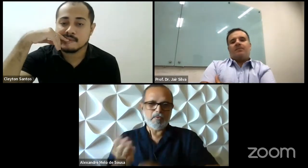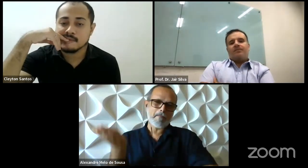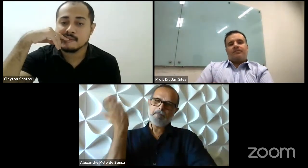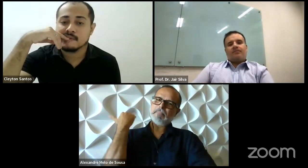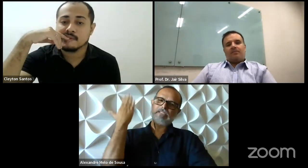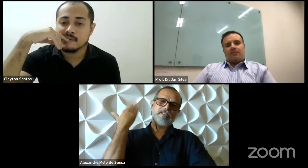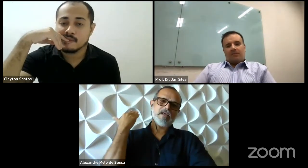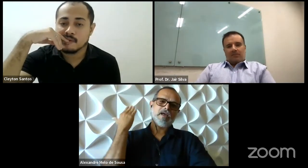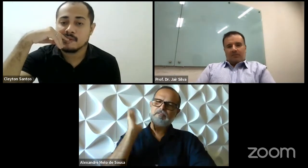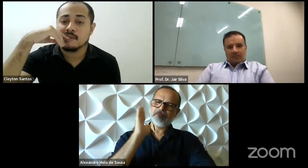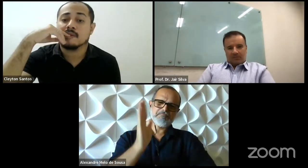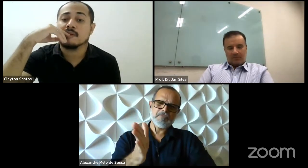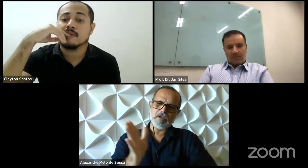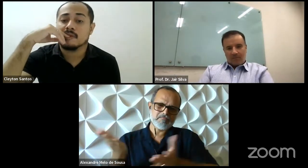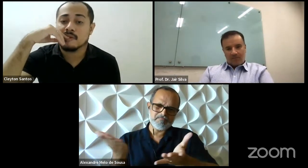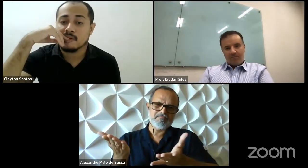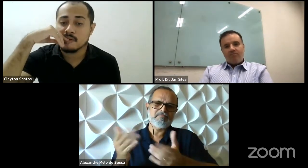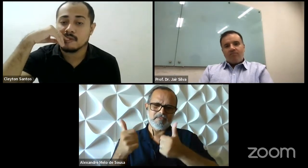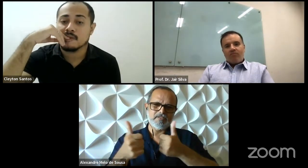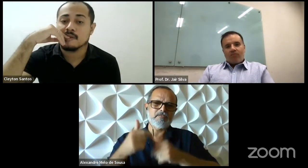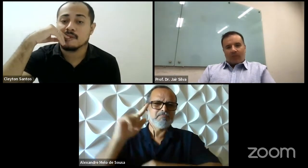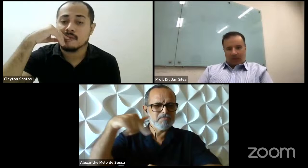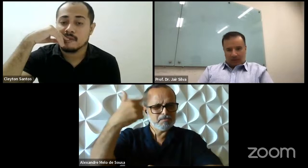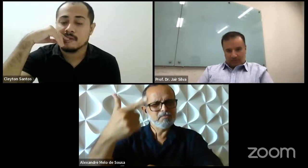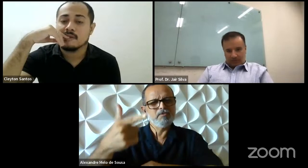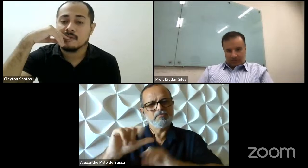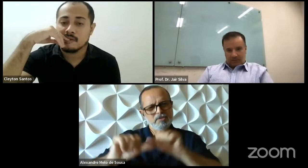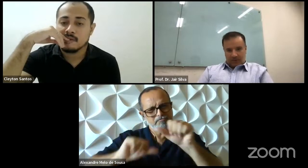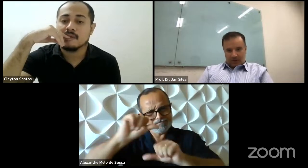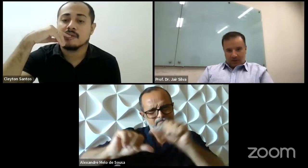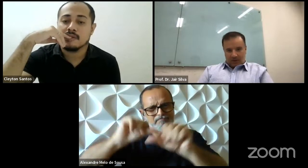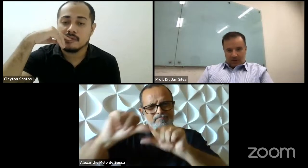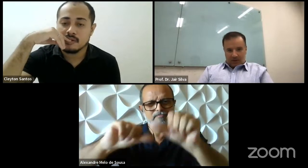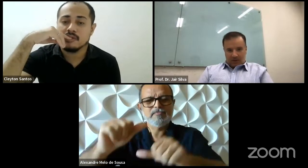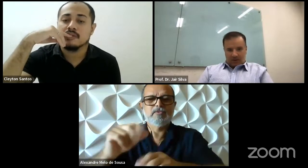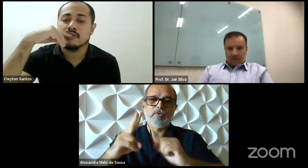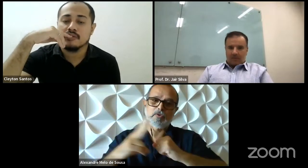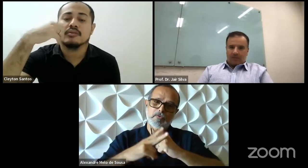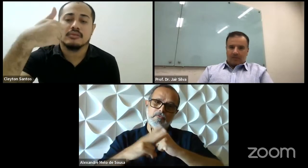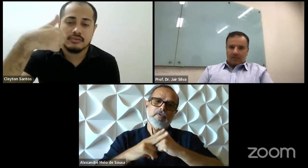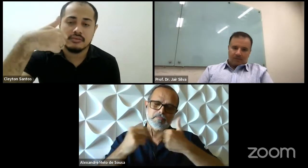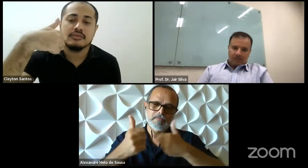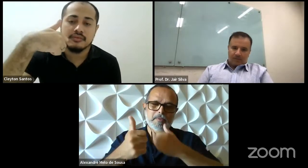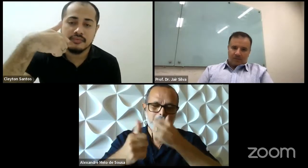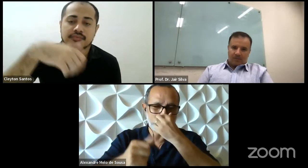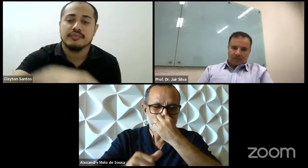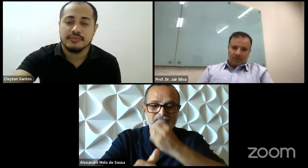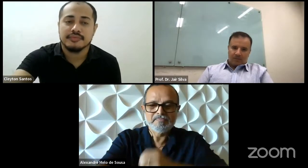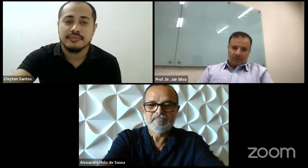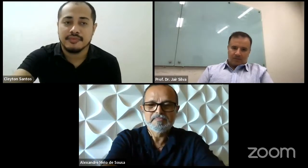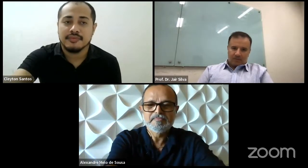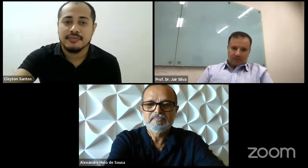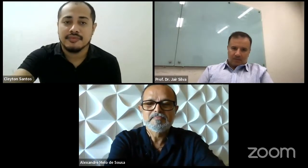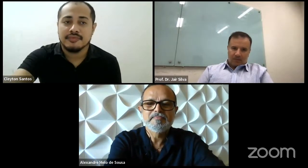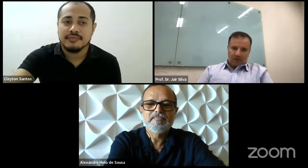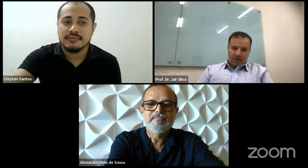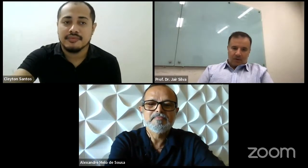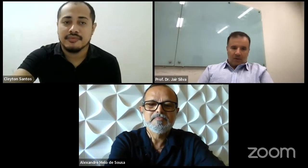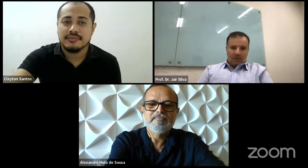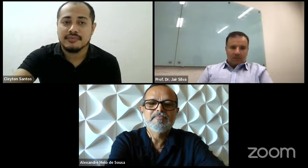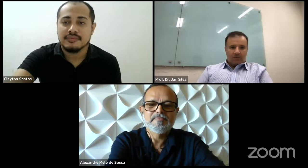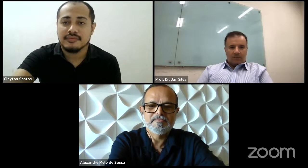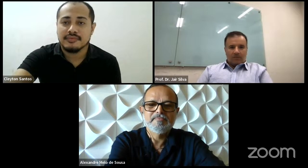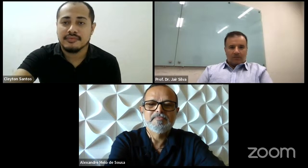você fez essa coleta, fez a organização, mas já tinha feito isso tudo. Então estava no passado. Então, se você puder mudar essa questão do